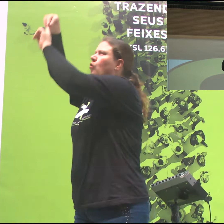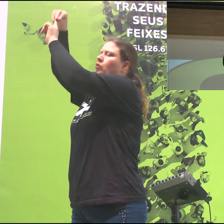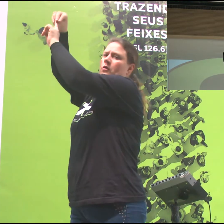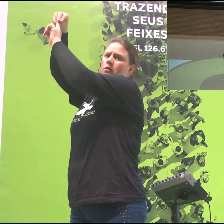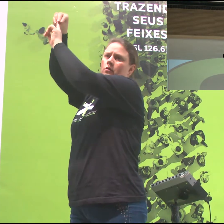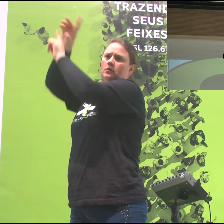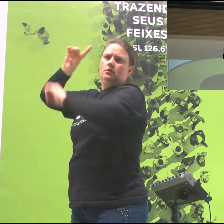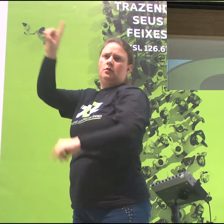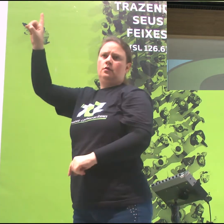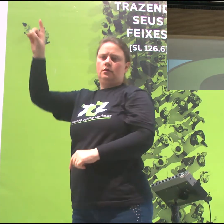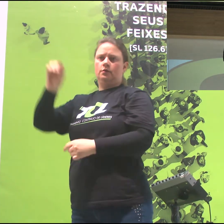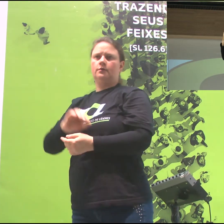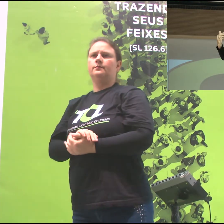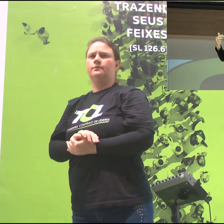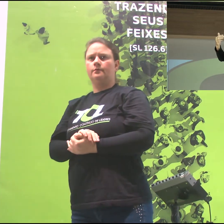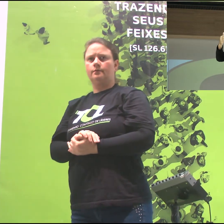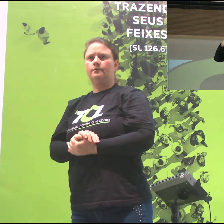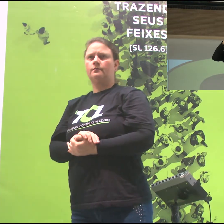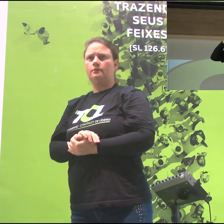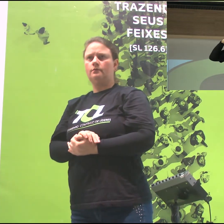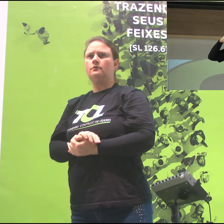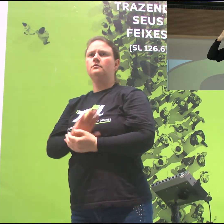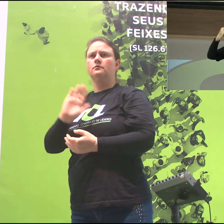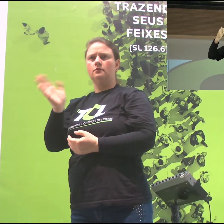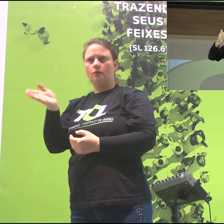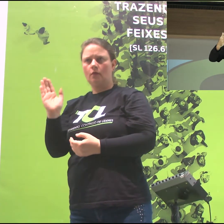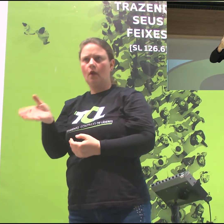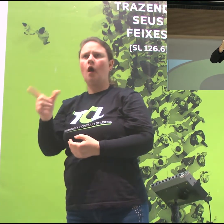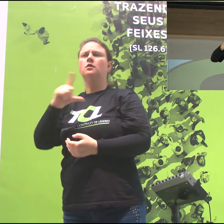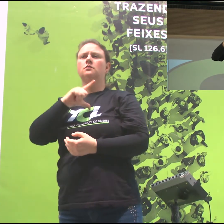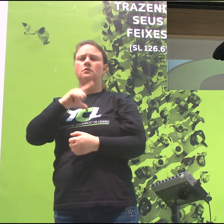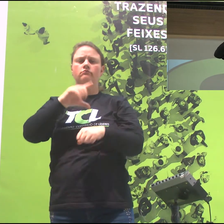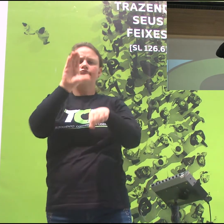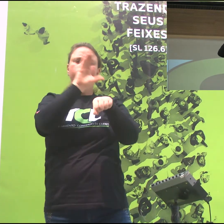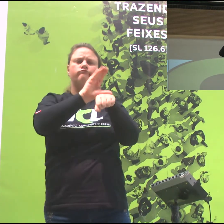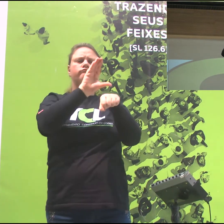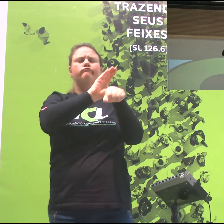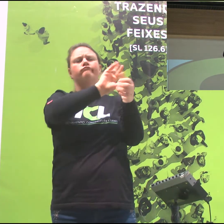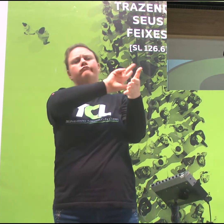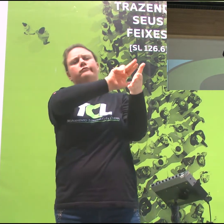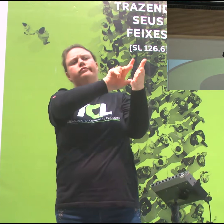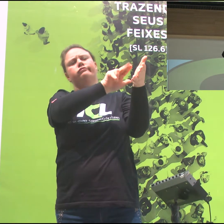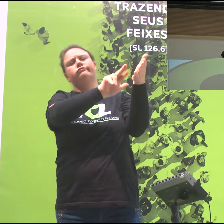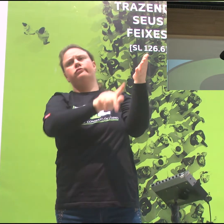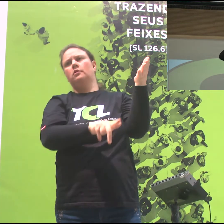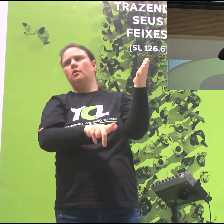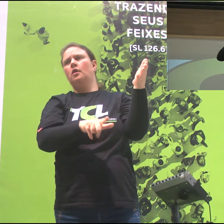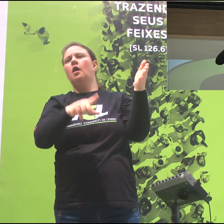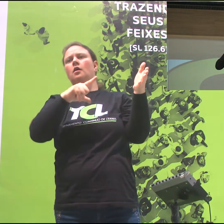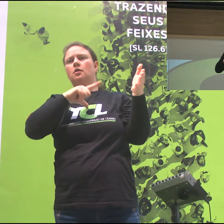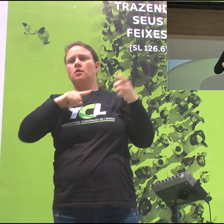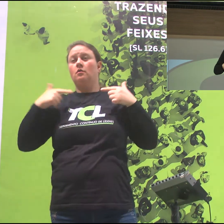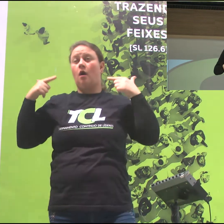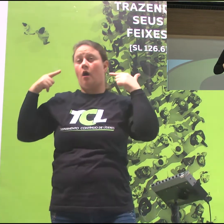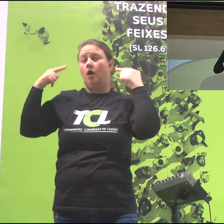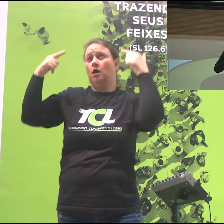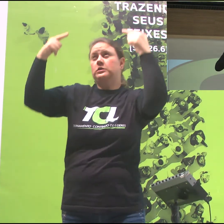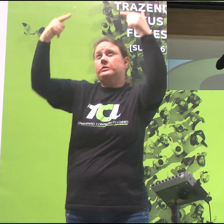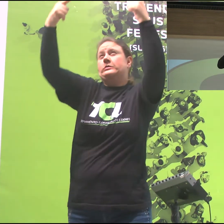Nós sabemos disso, nós falamos sobre isso, nós temos cursos que falam sobre isso. Existe sim uma guerra espiritual